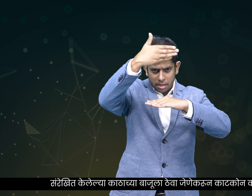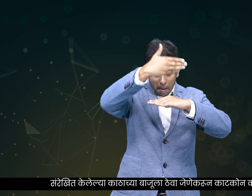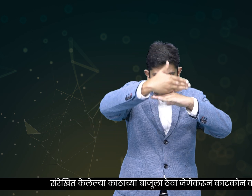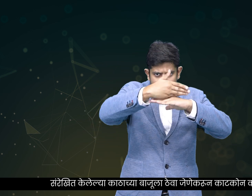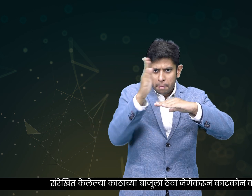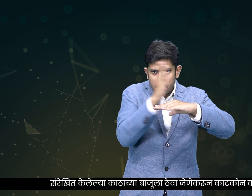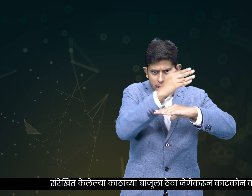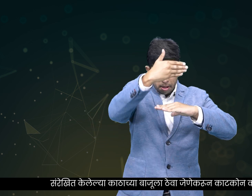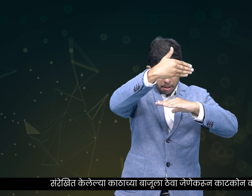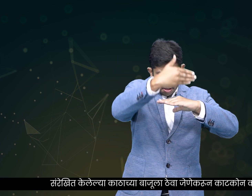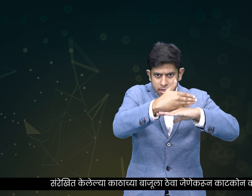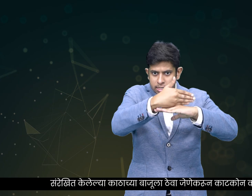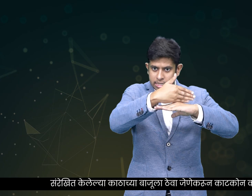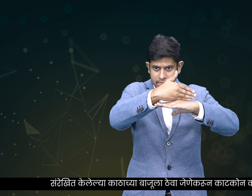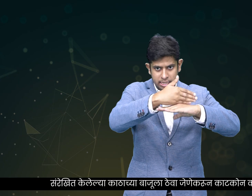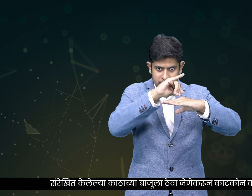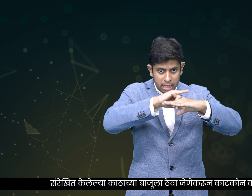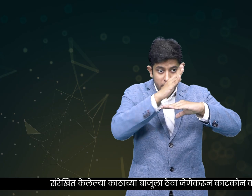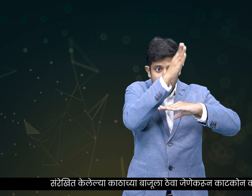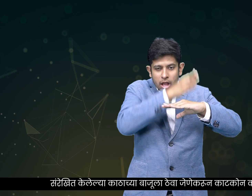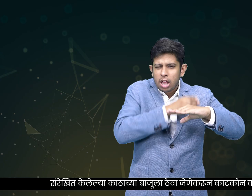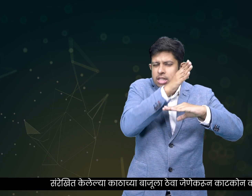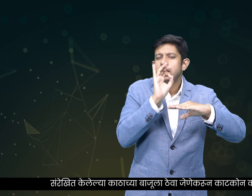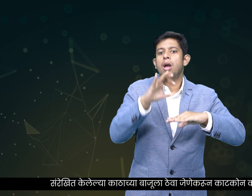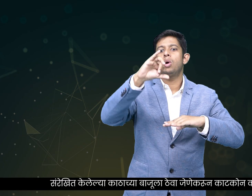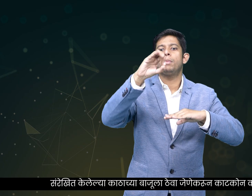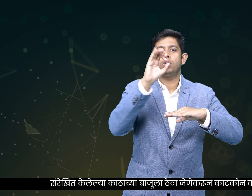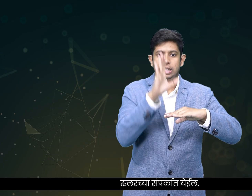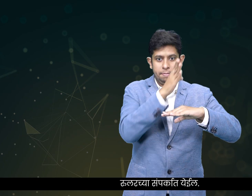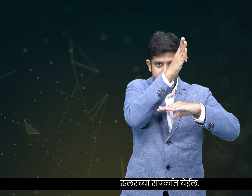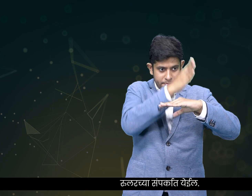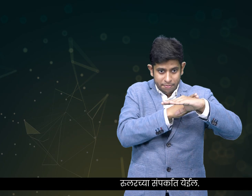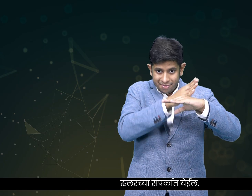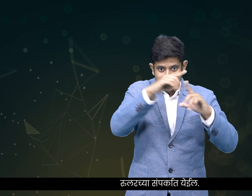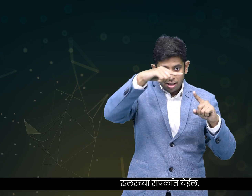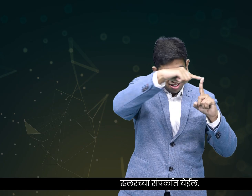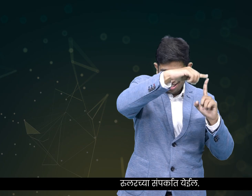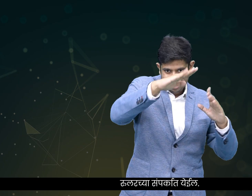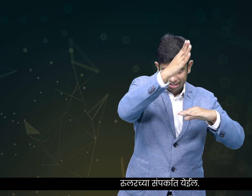केलेल्या काठाच्या बाजूला ठेवा जेणेकरून काटकोन कोपरा रुलरच्या संपर्कात येईल.